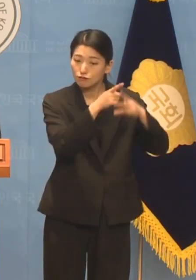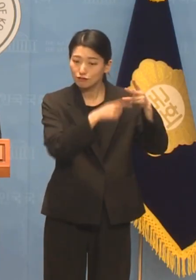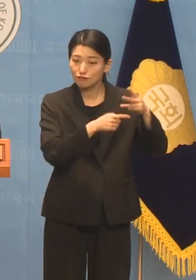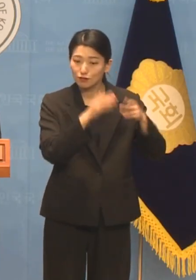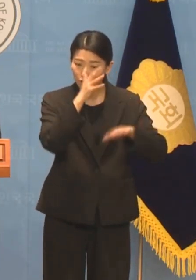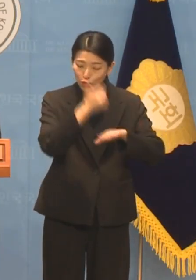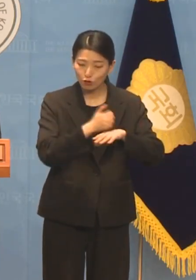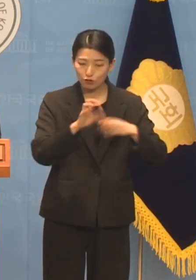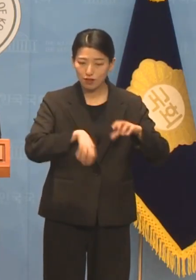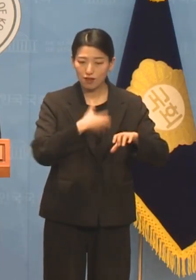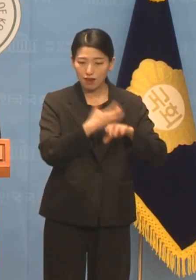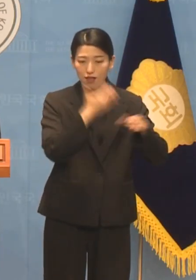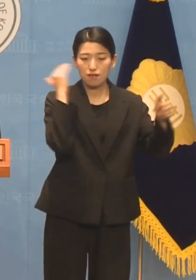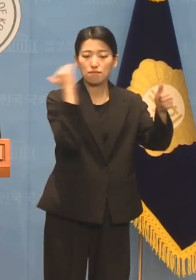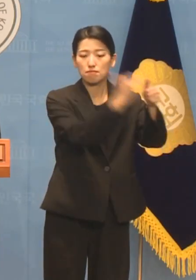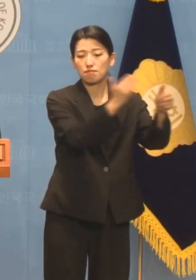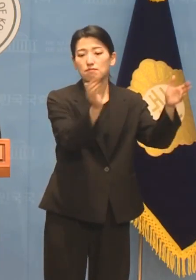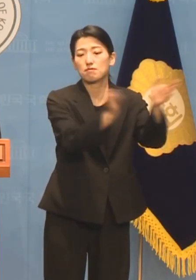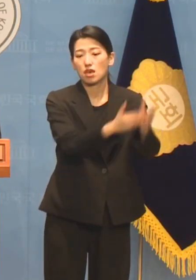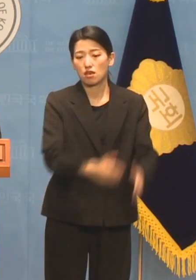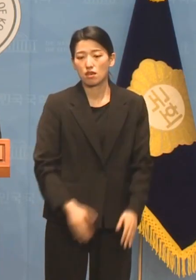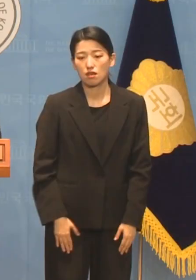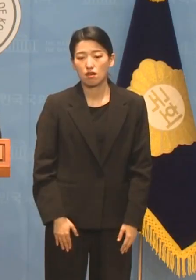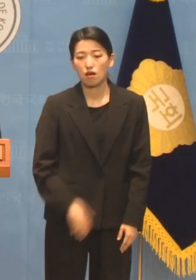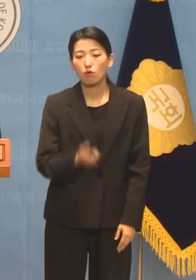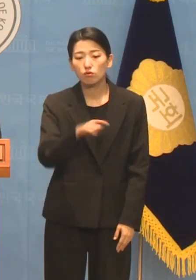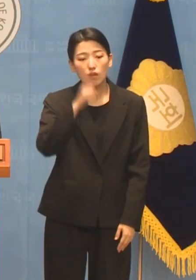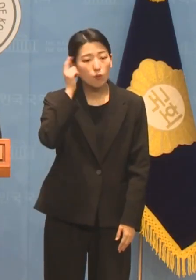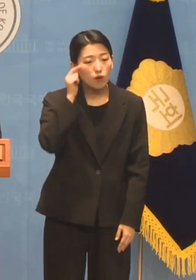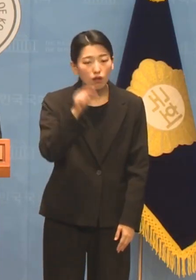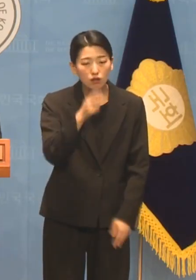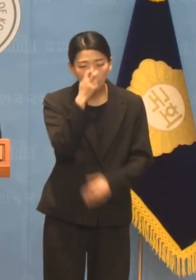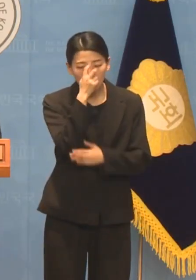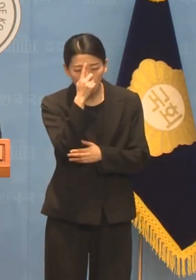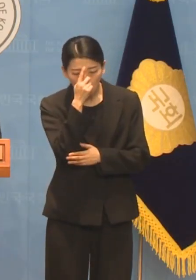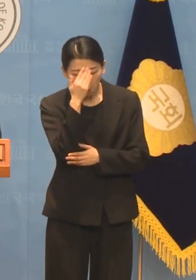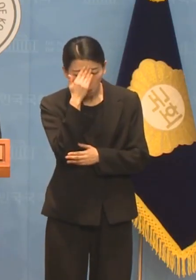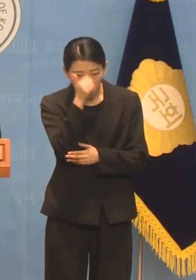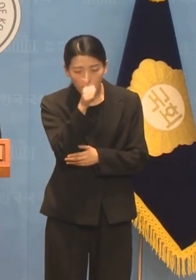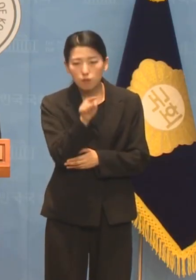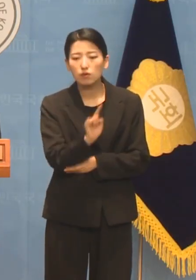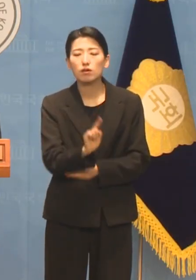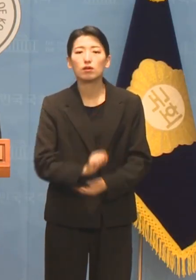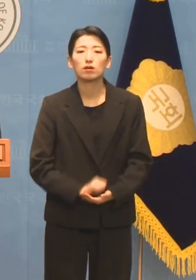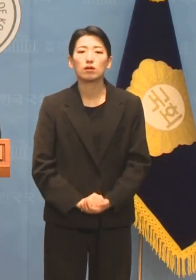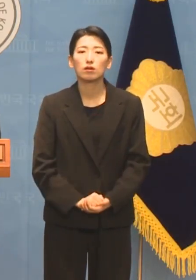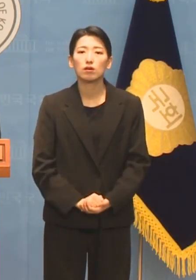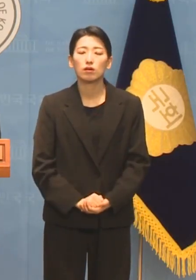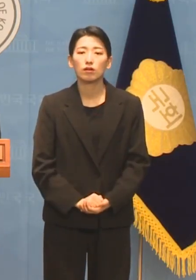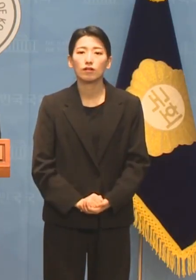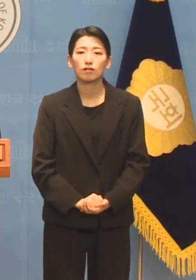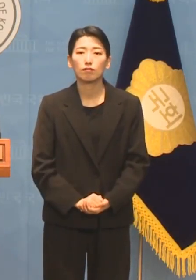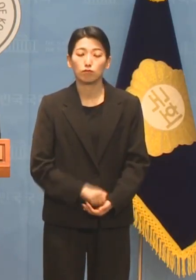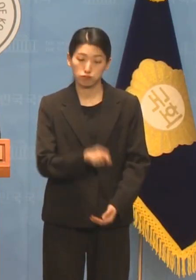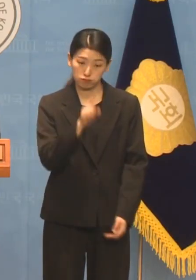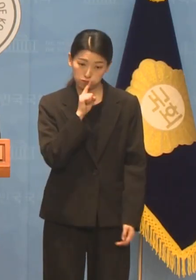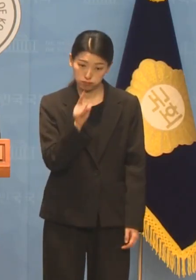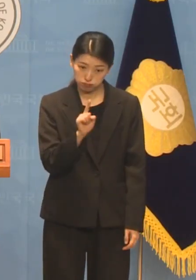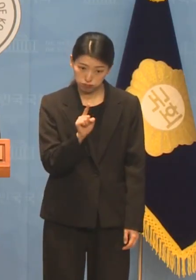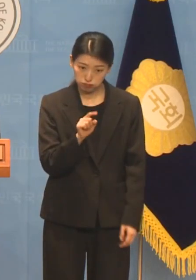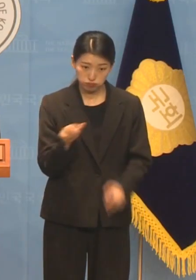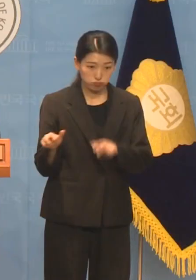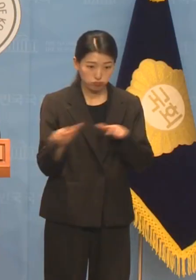파면되었습니다. 그런데 그 사병 집단의 우두머리는 왜 아직도 그 자리에 있습니까? 자신의 말대로